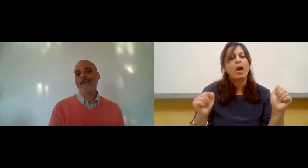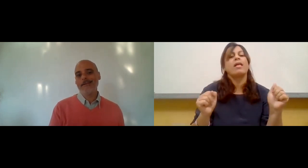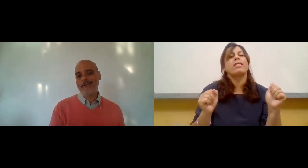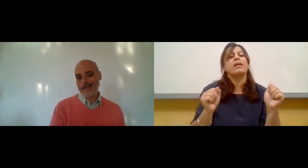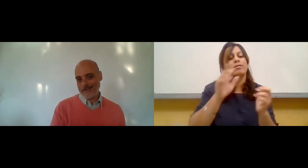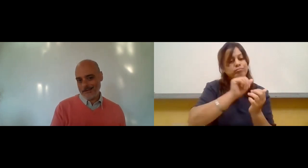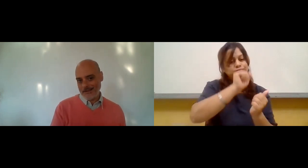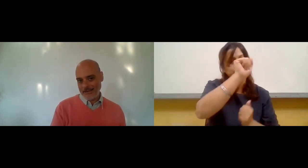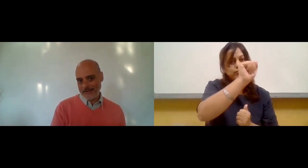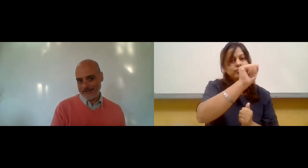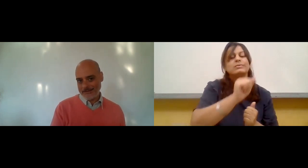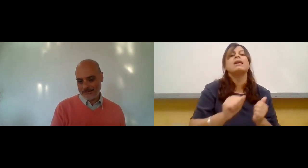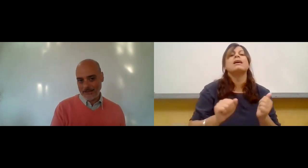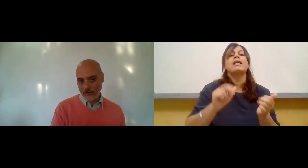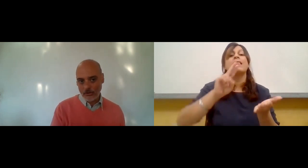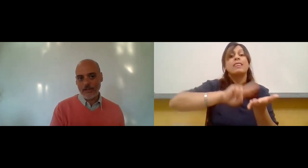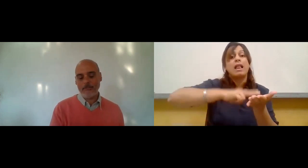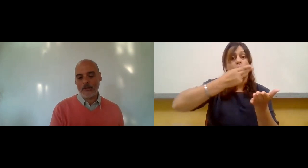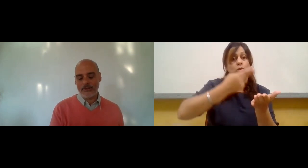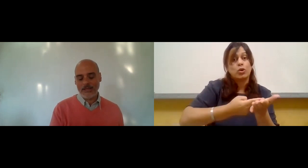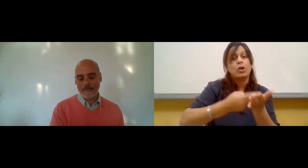carrera de